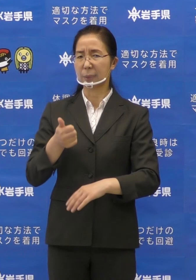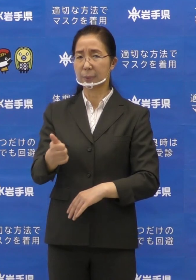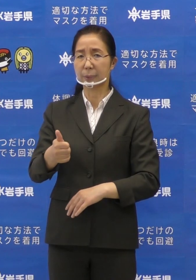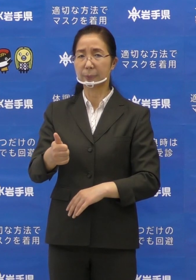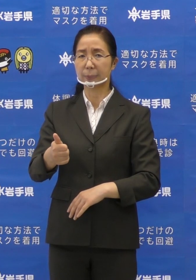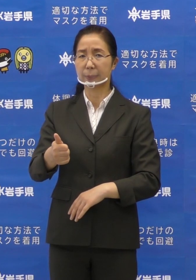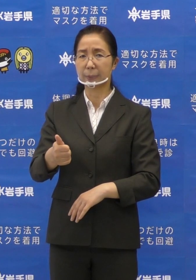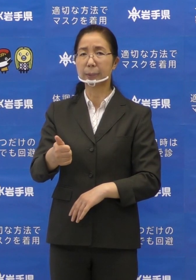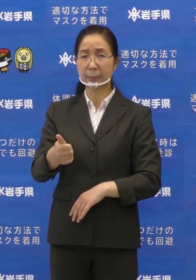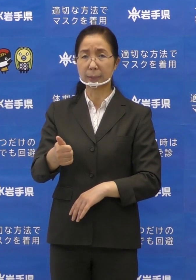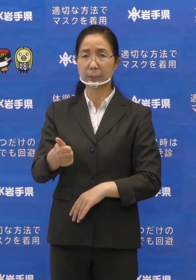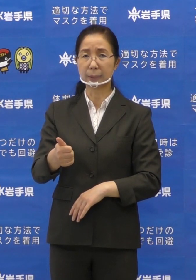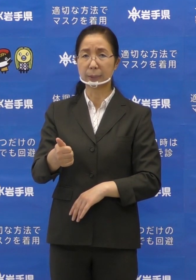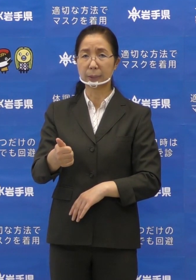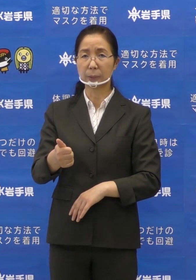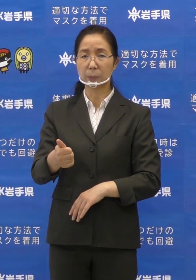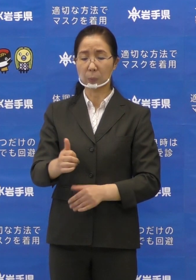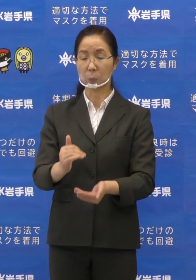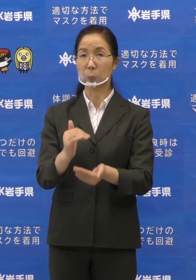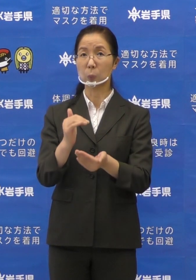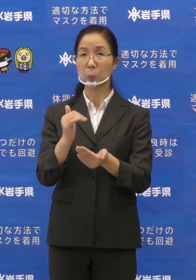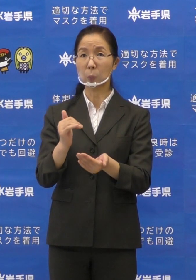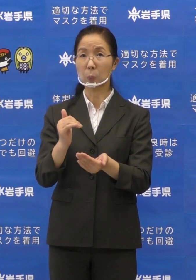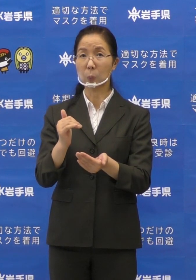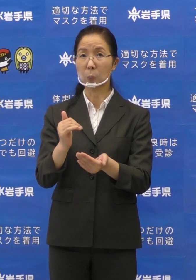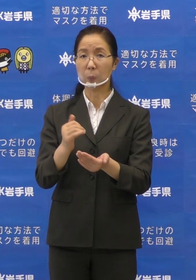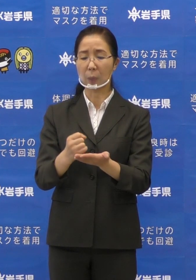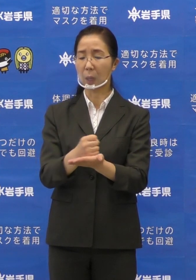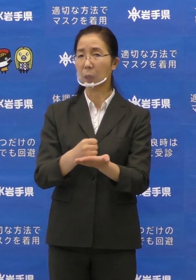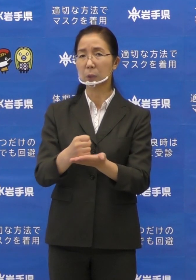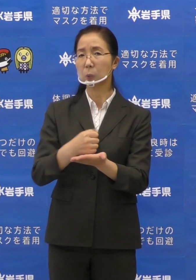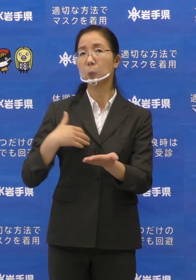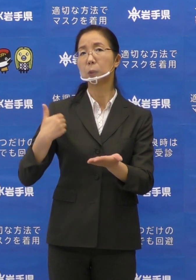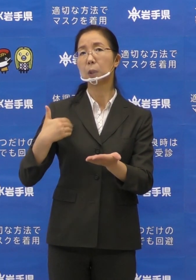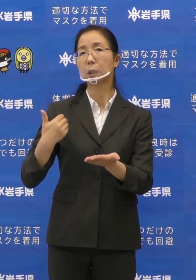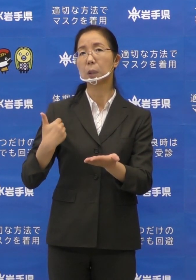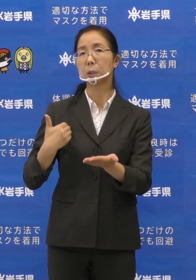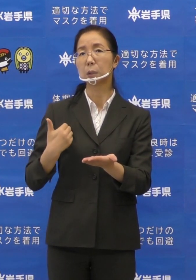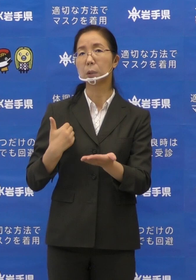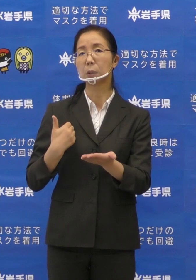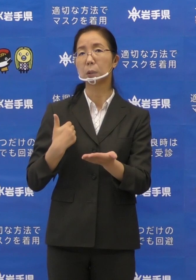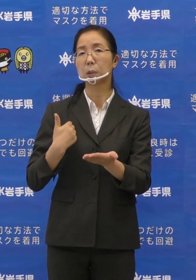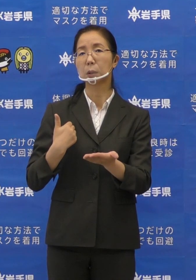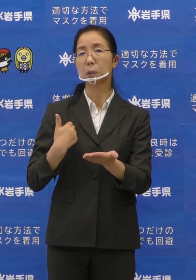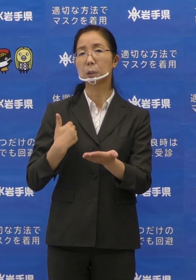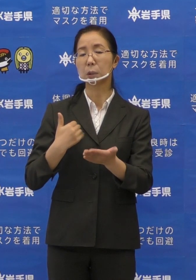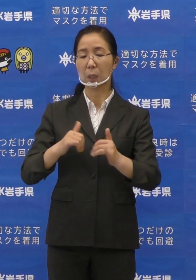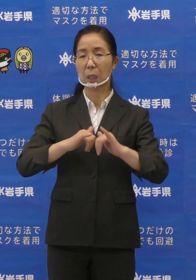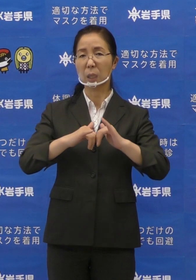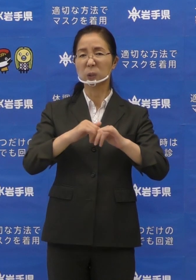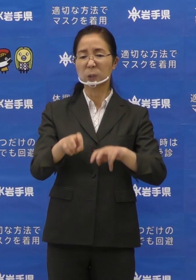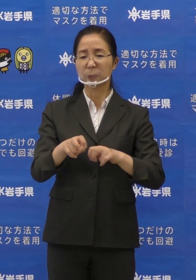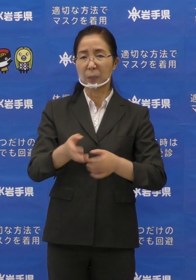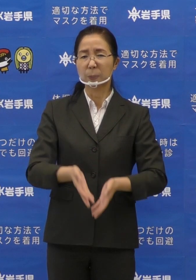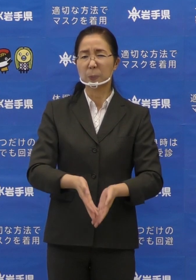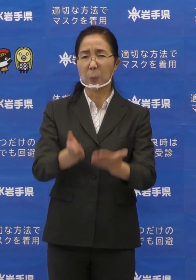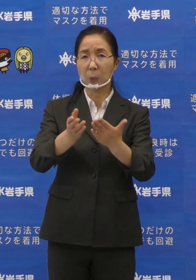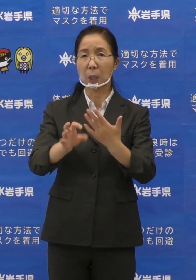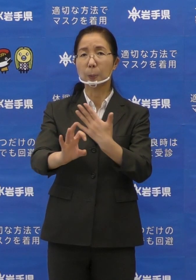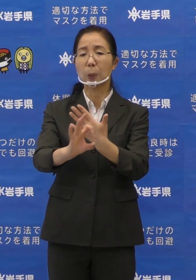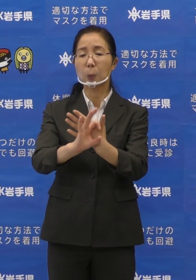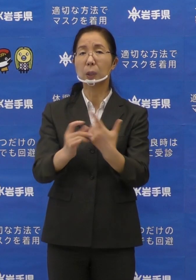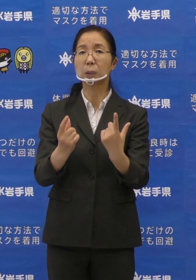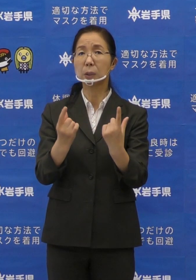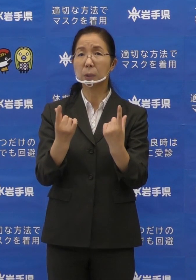ないということを事情を知らないで、出走させた場合も、